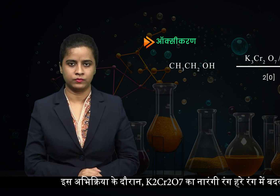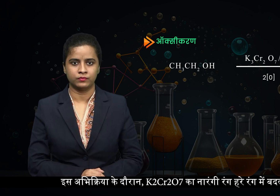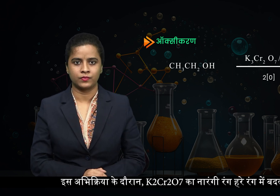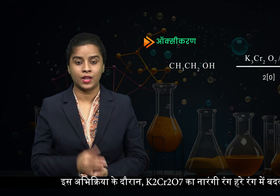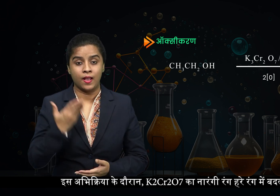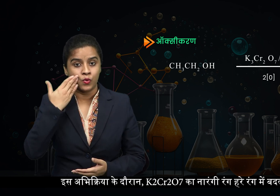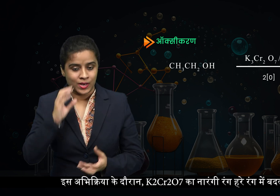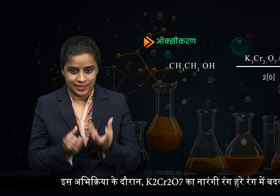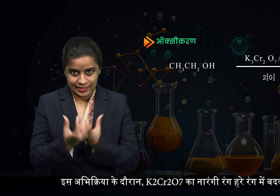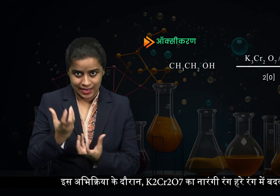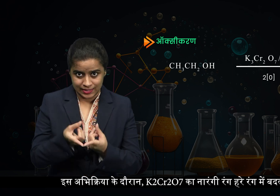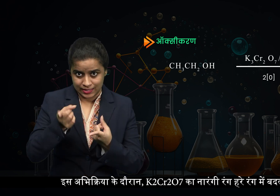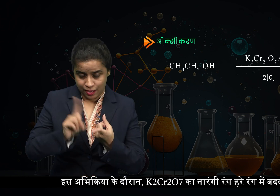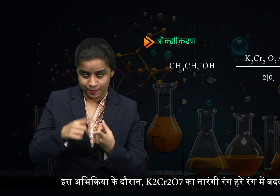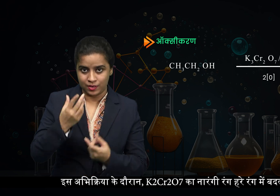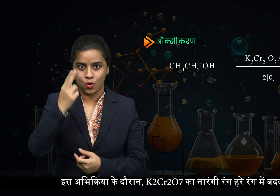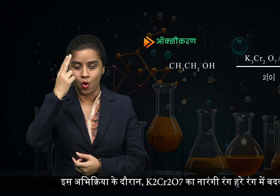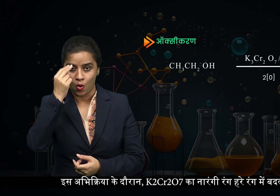इस अभिक्रिया के दौरान